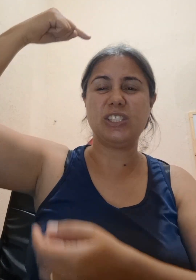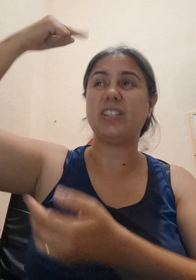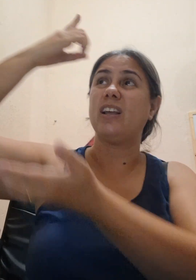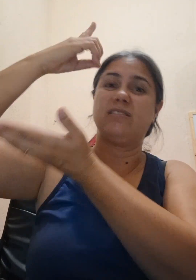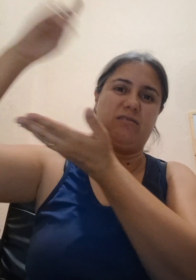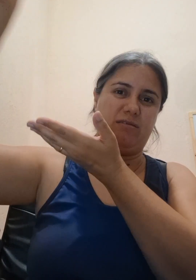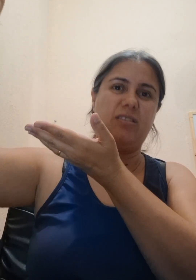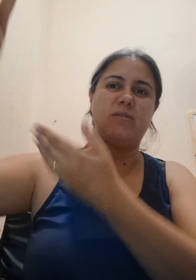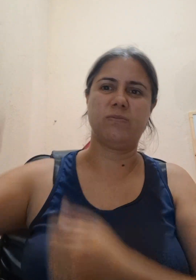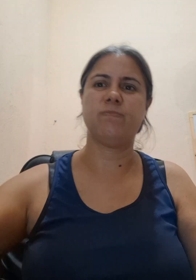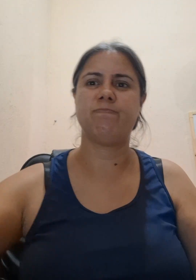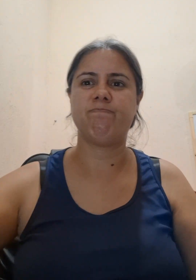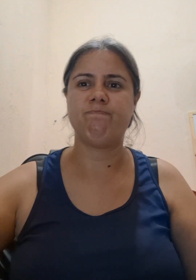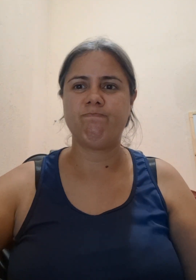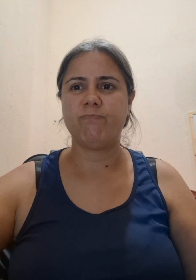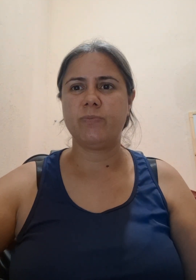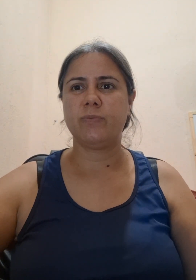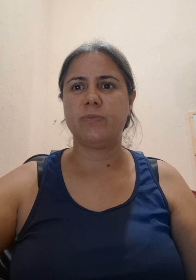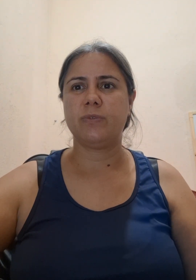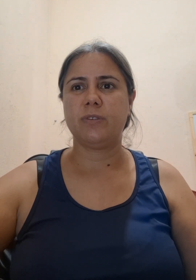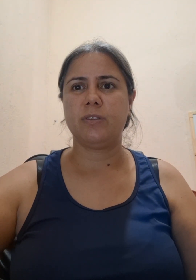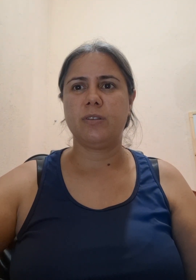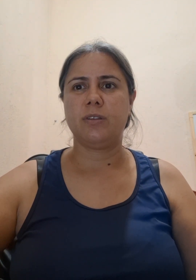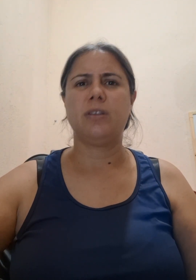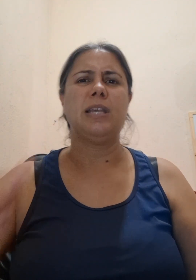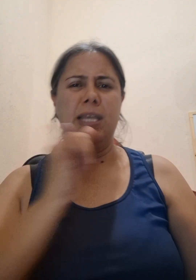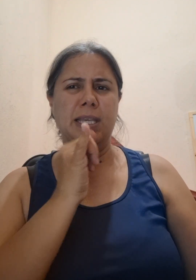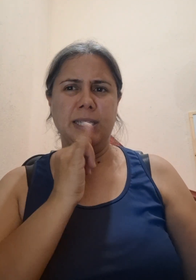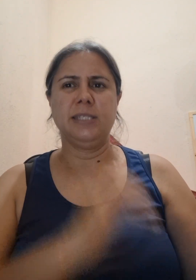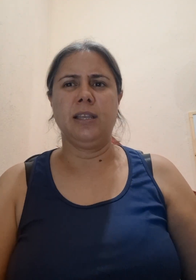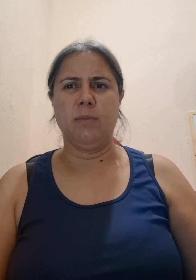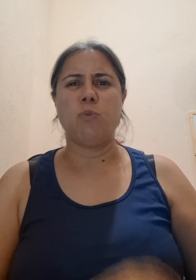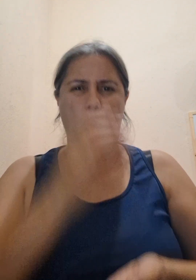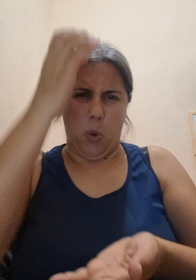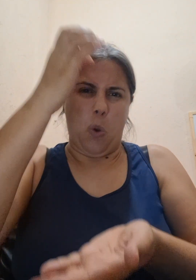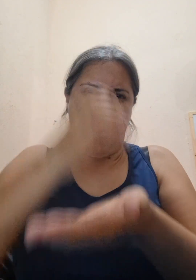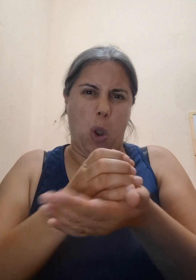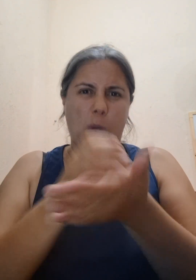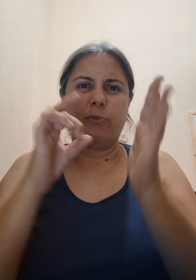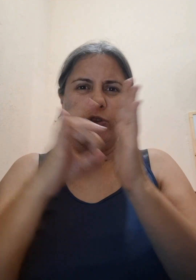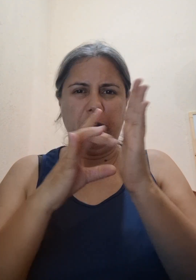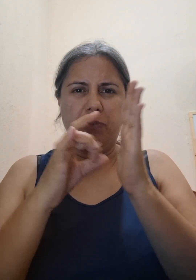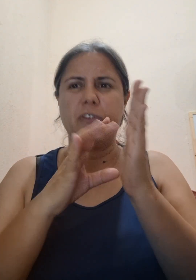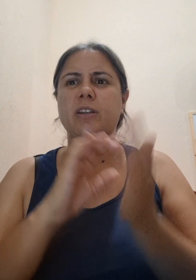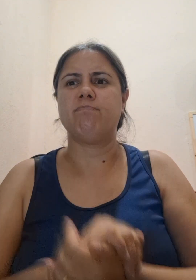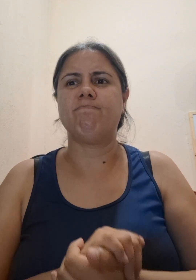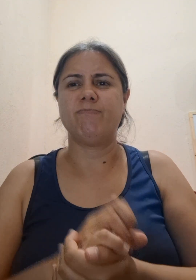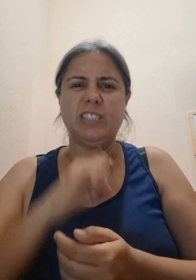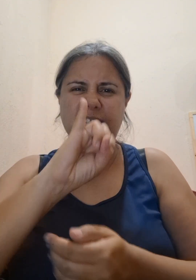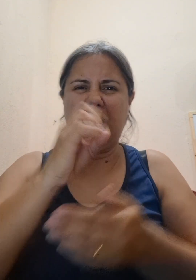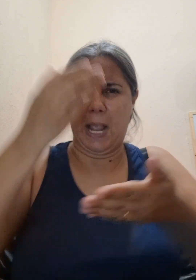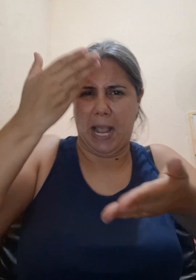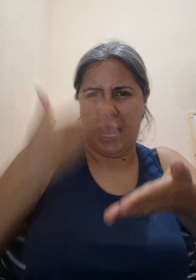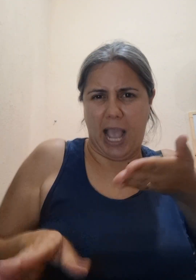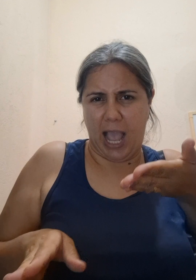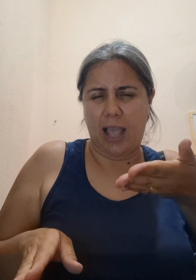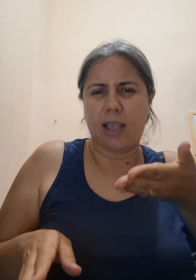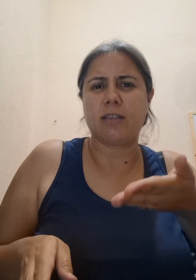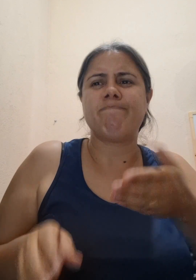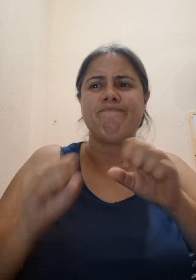Deus, insulta a santidade de Deus. Exemplo, Um copo de vidro, de cristal, ao